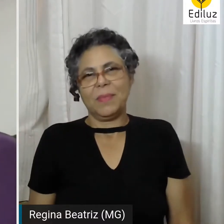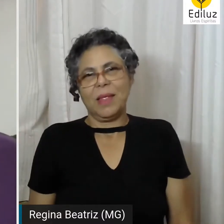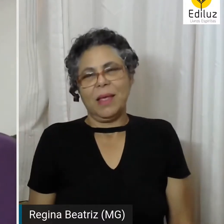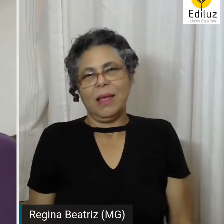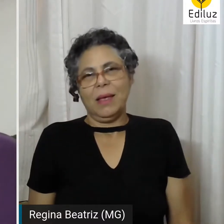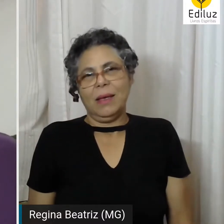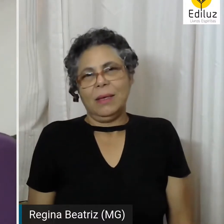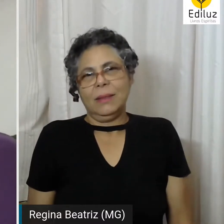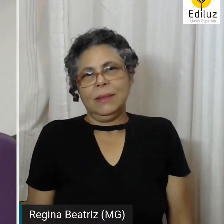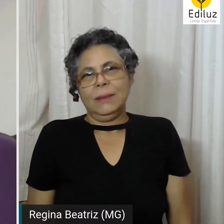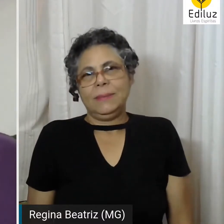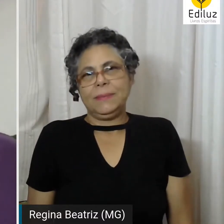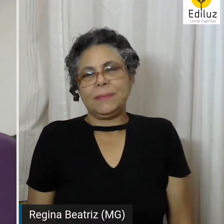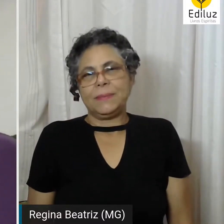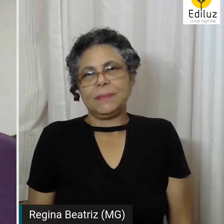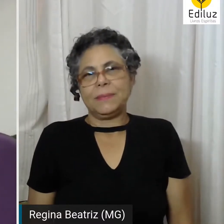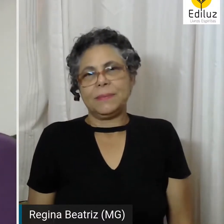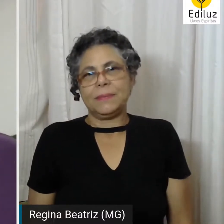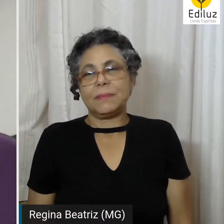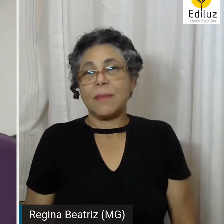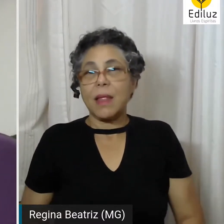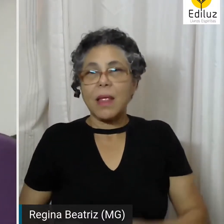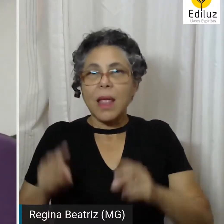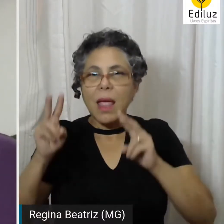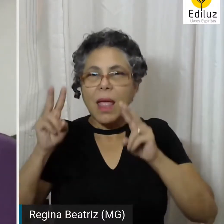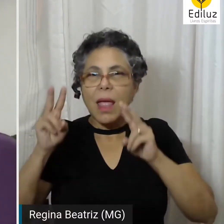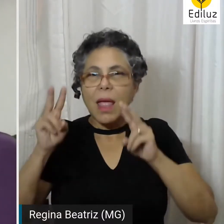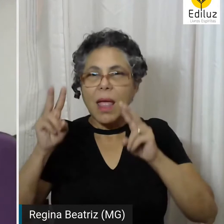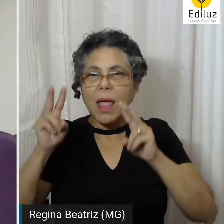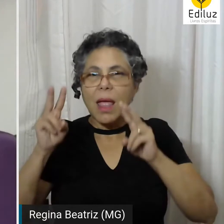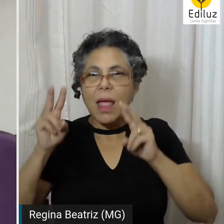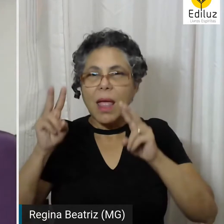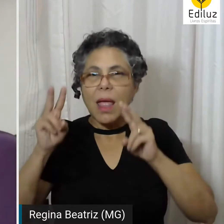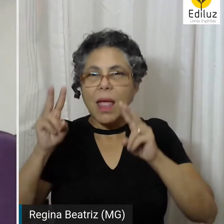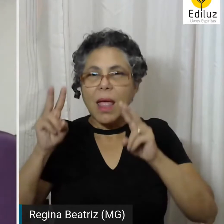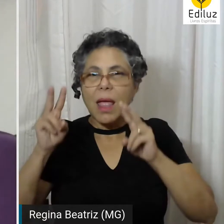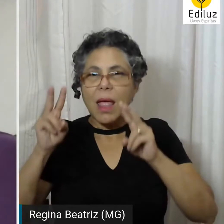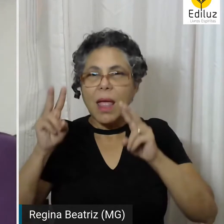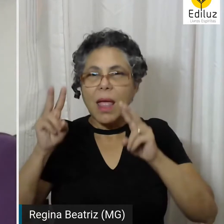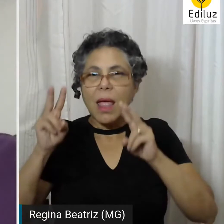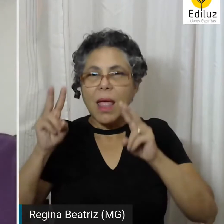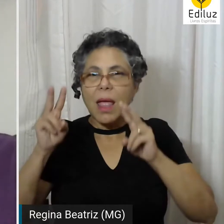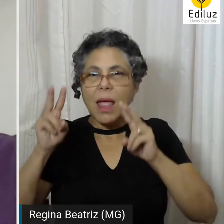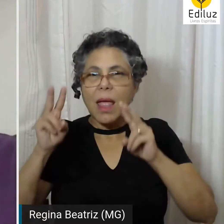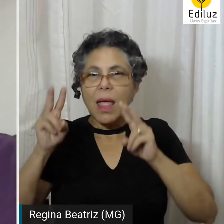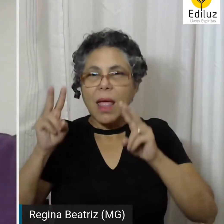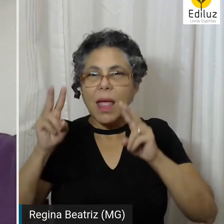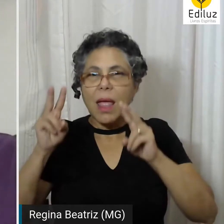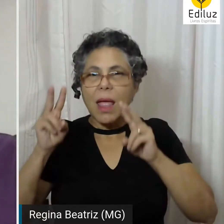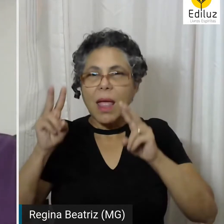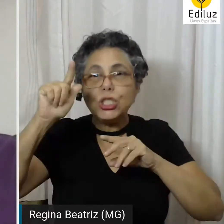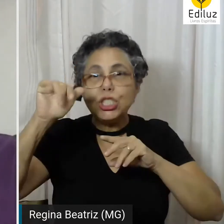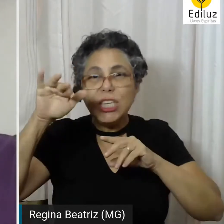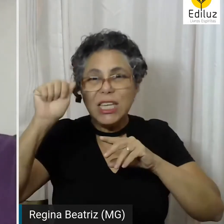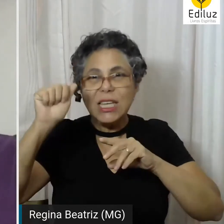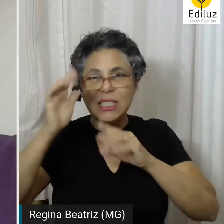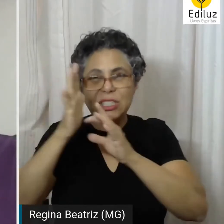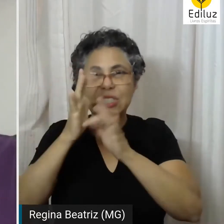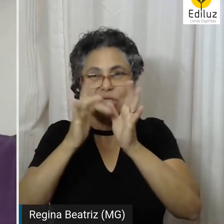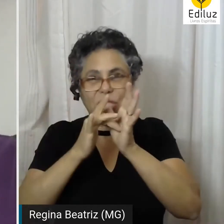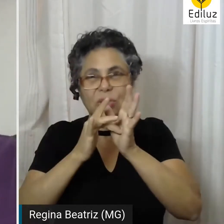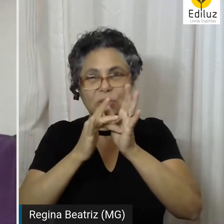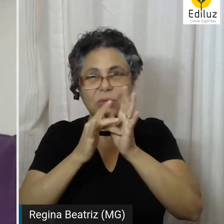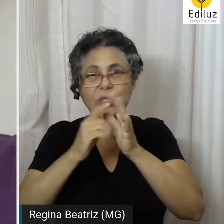A visão meramente teológica de Jesus dificulta essa compreensão e não desperta